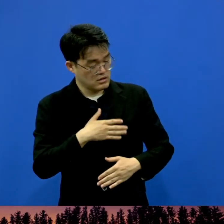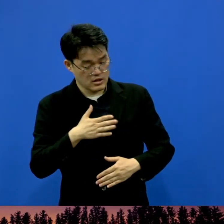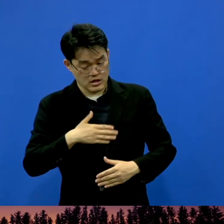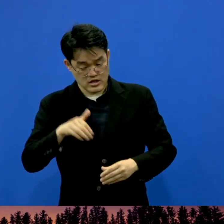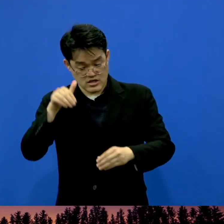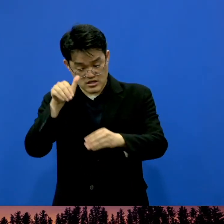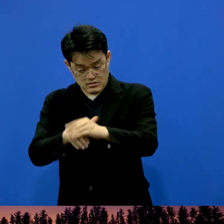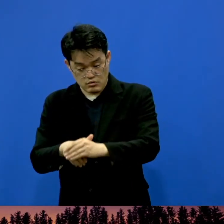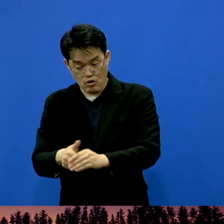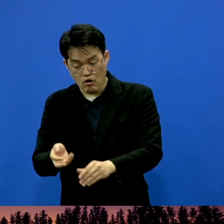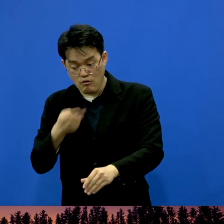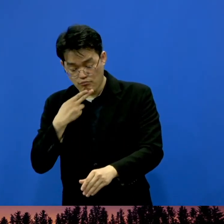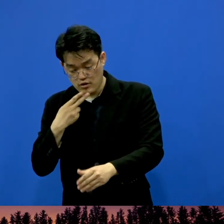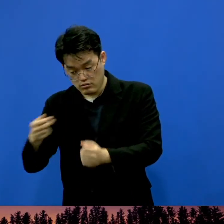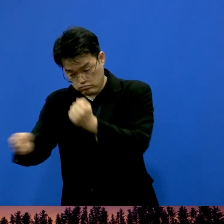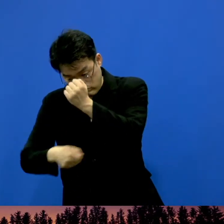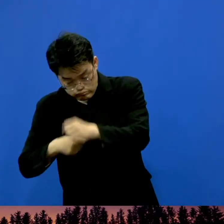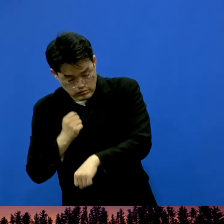모는 줄을 내가 알았느냐?